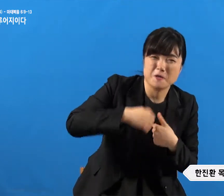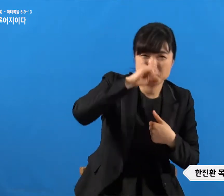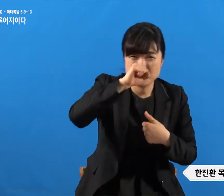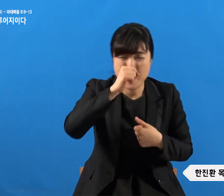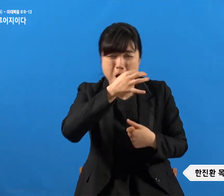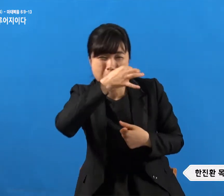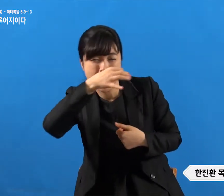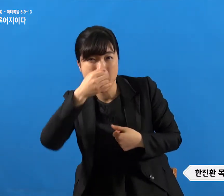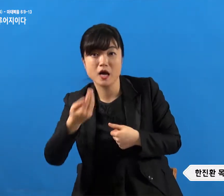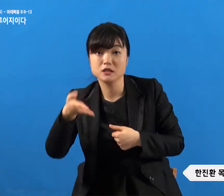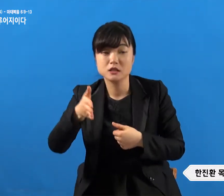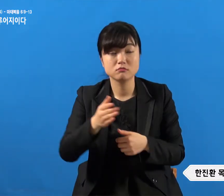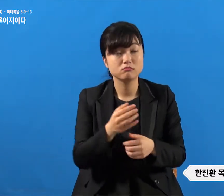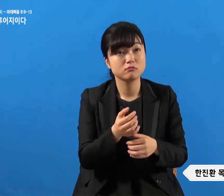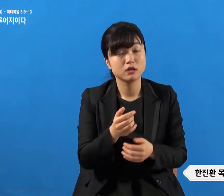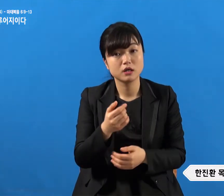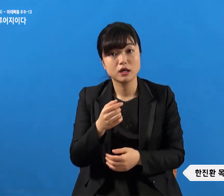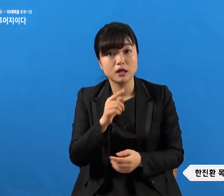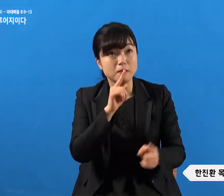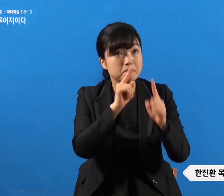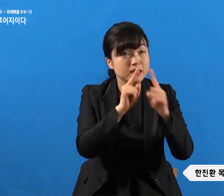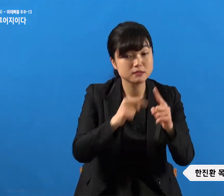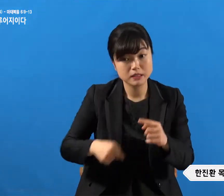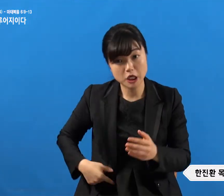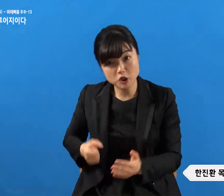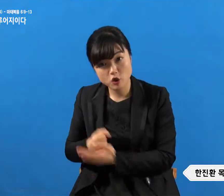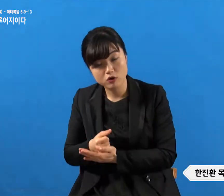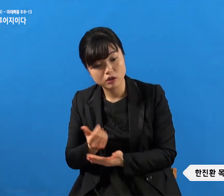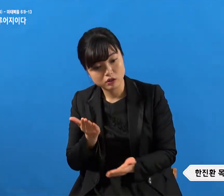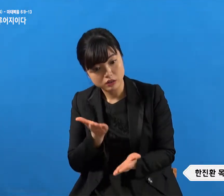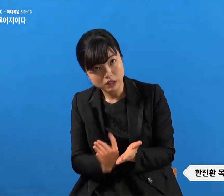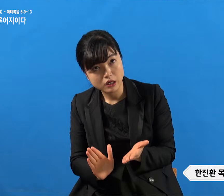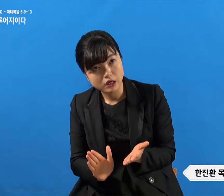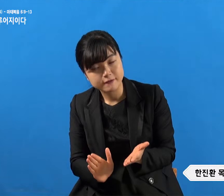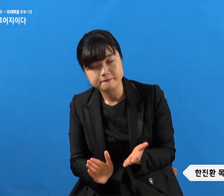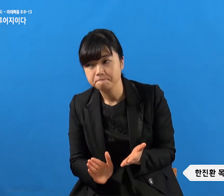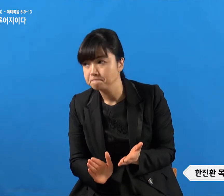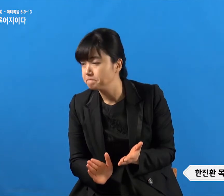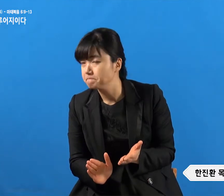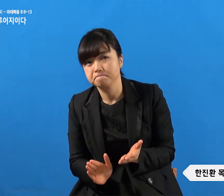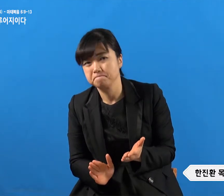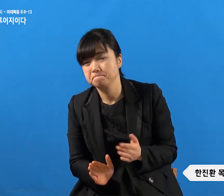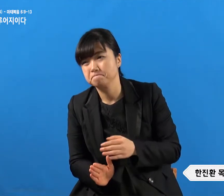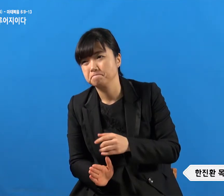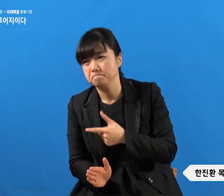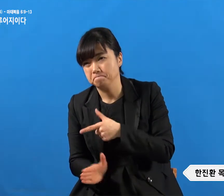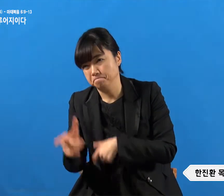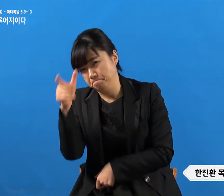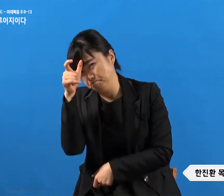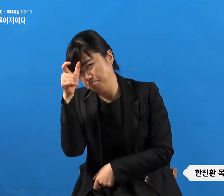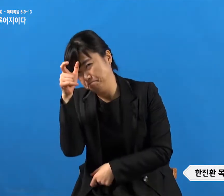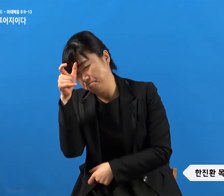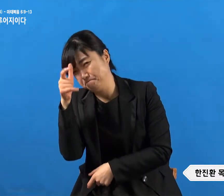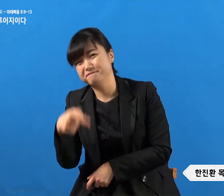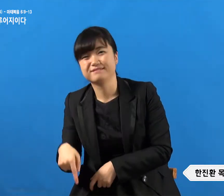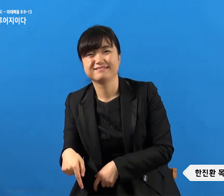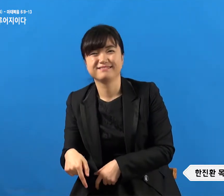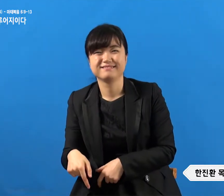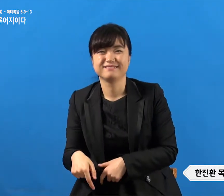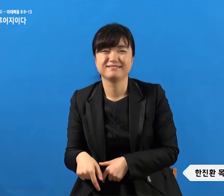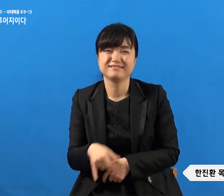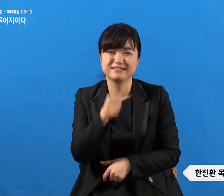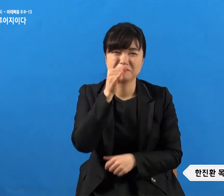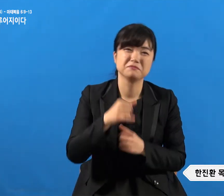연발하지만 말씀이 그 답하고 일치하지 않으면 그때부터는 주님 말고 다른 사람 없어.